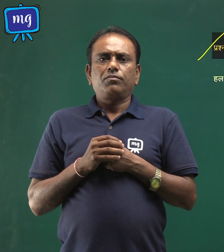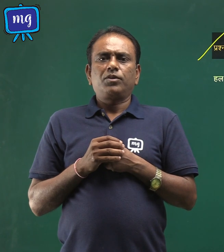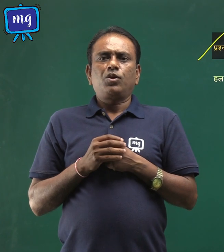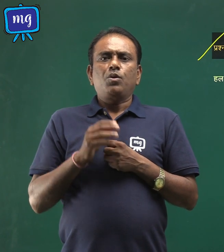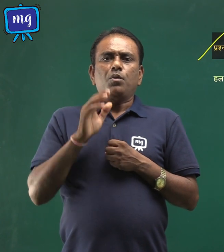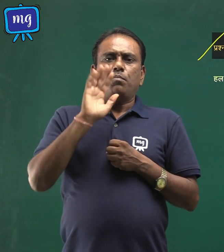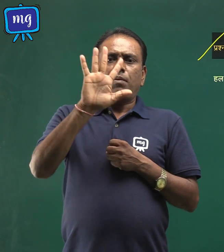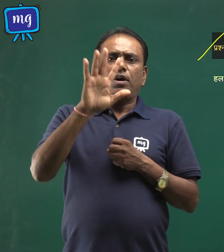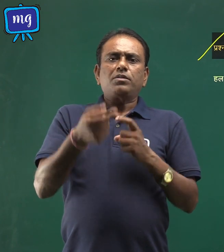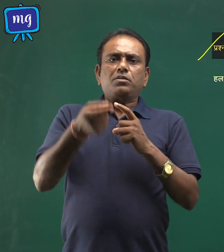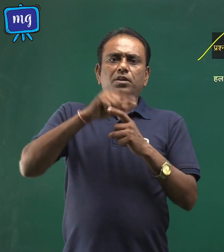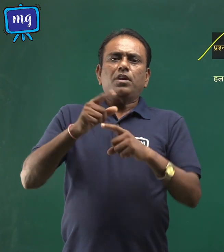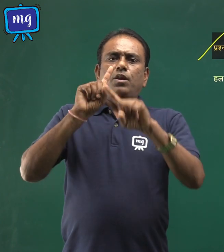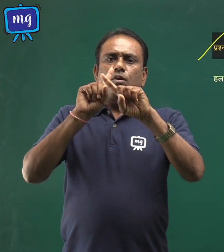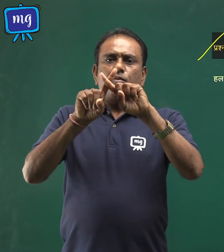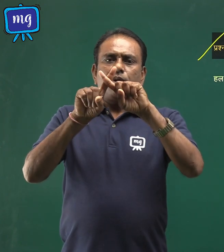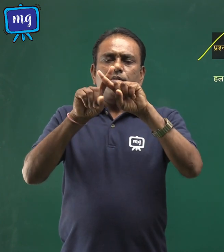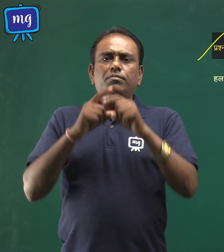पाँच से गुणा किया,